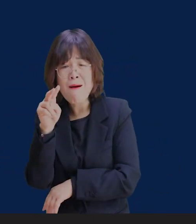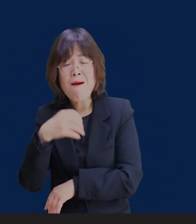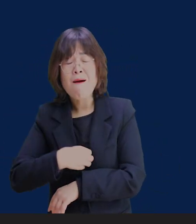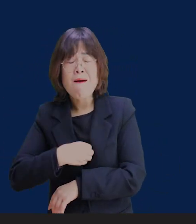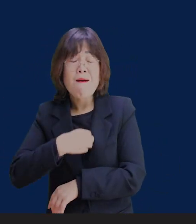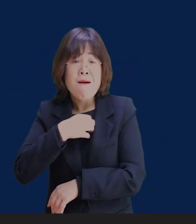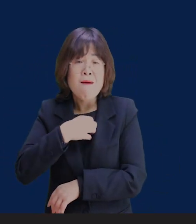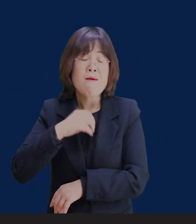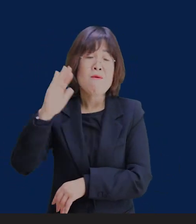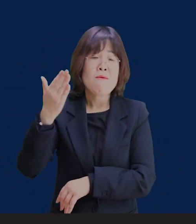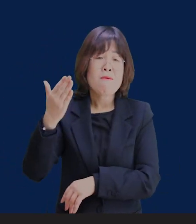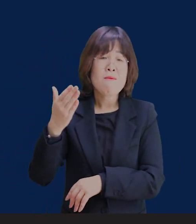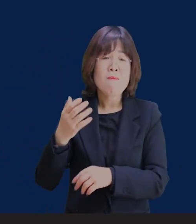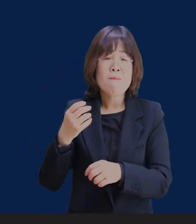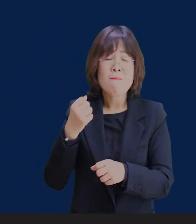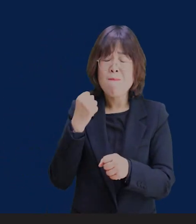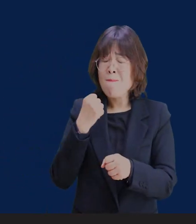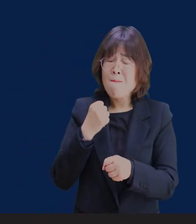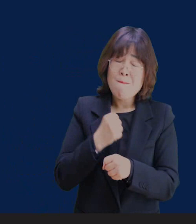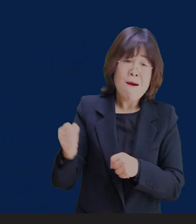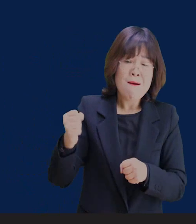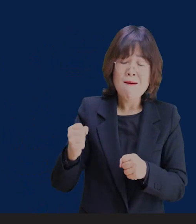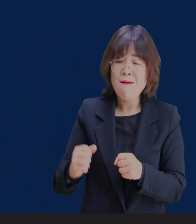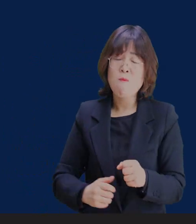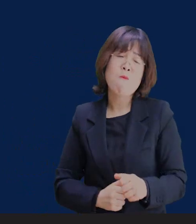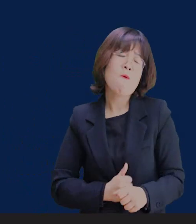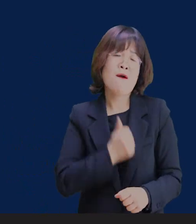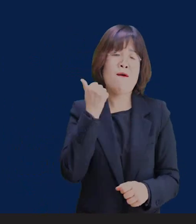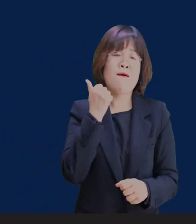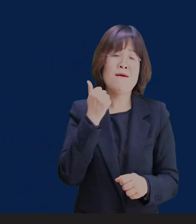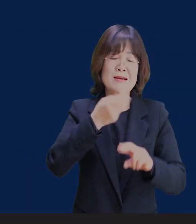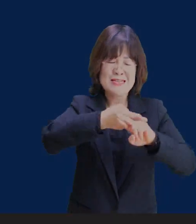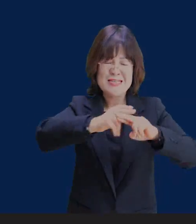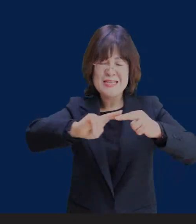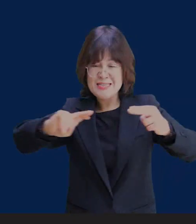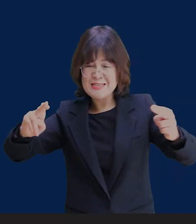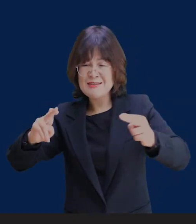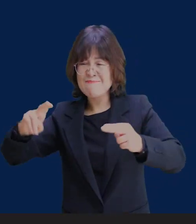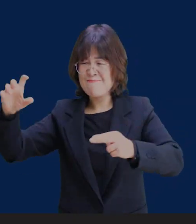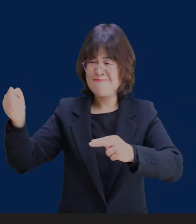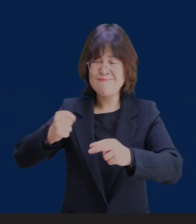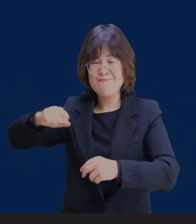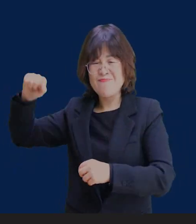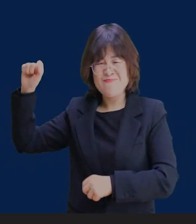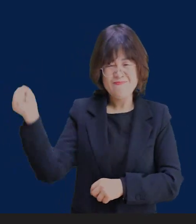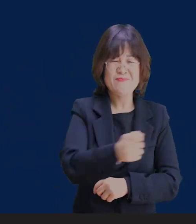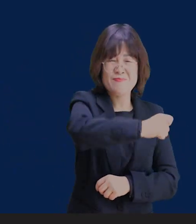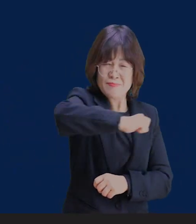없었습니다. 거기에 주님은 말할 수 없는 분노를 느끼셨고 채찍을 만들어 모든